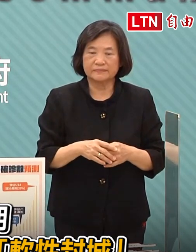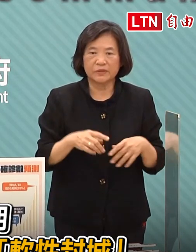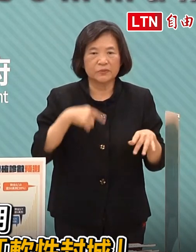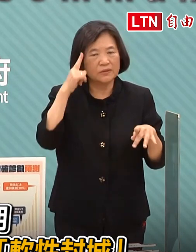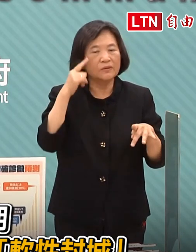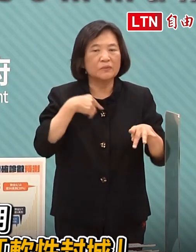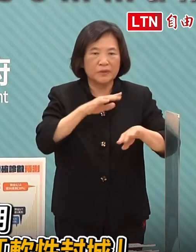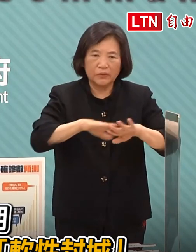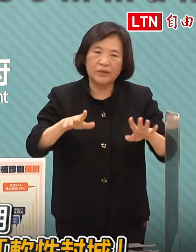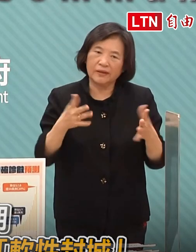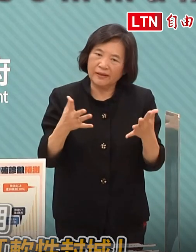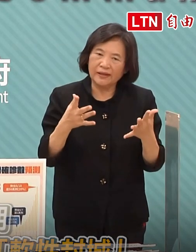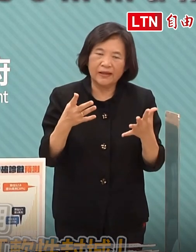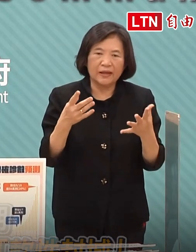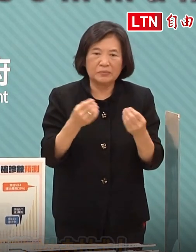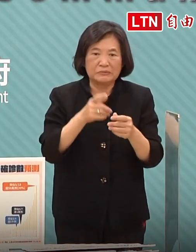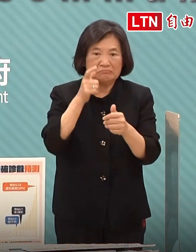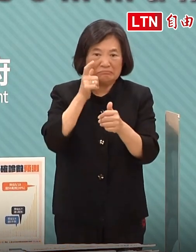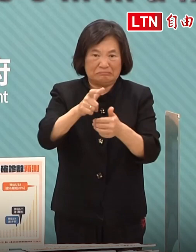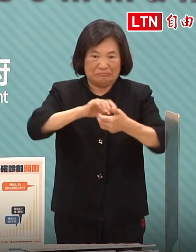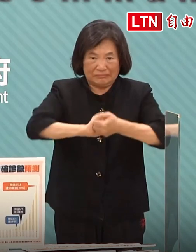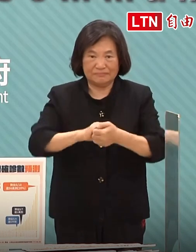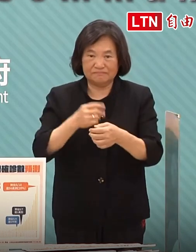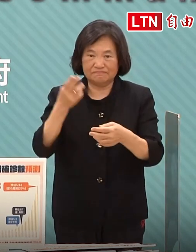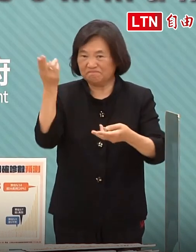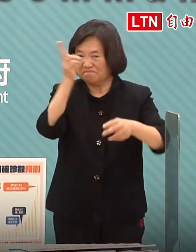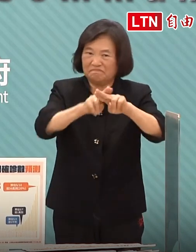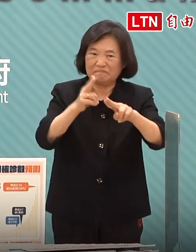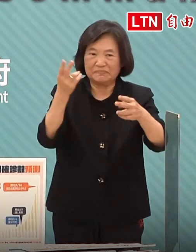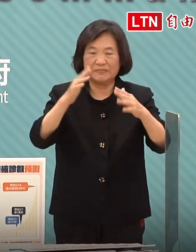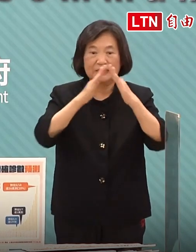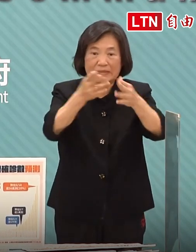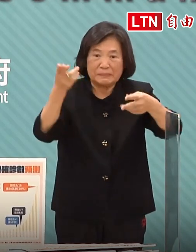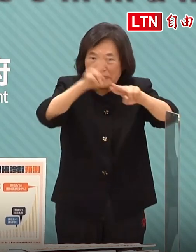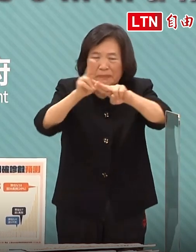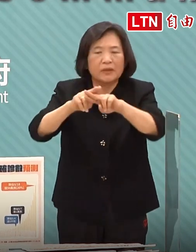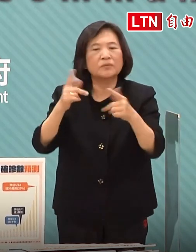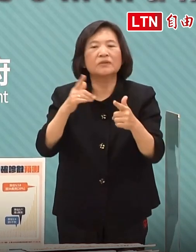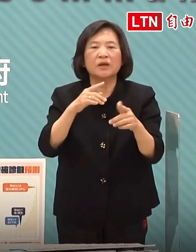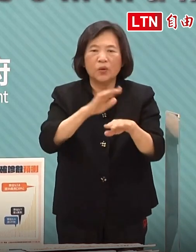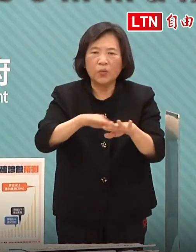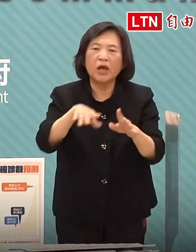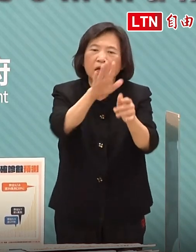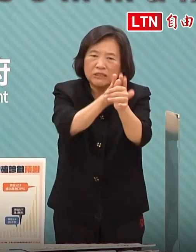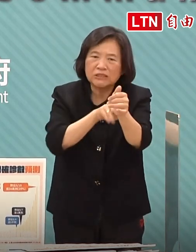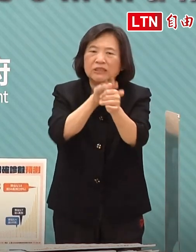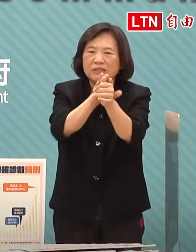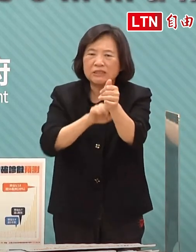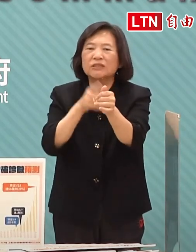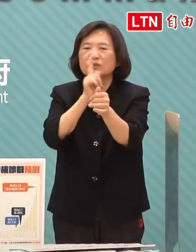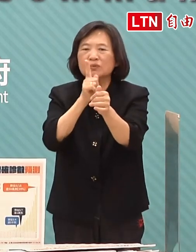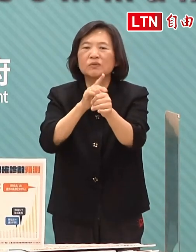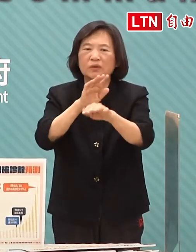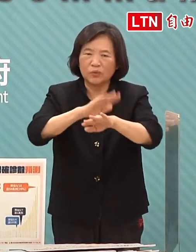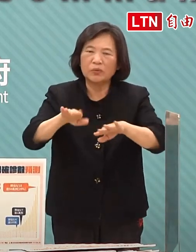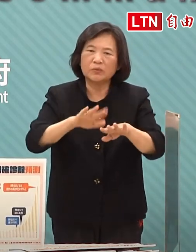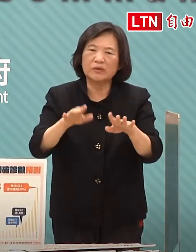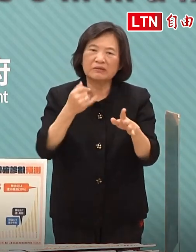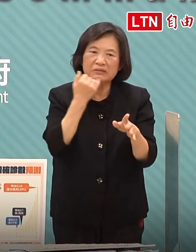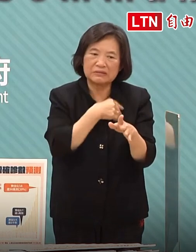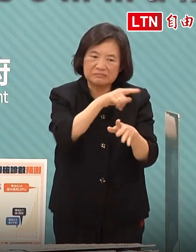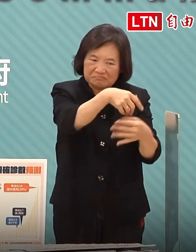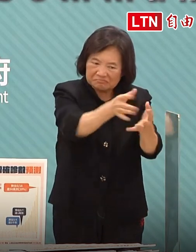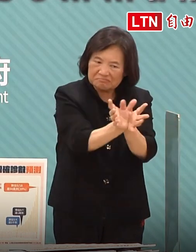软性封城，就是说这个还是要降低整个活动的那个 activity。 因为我要发